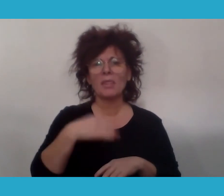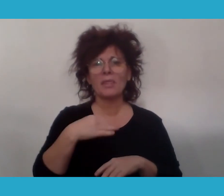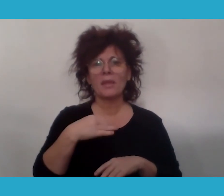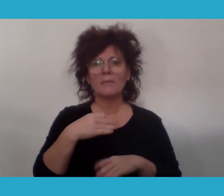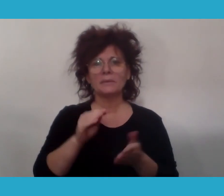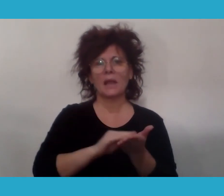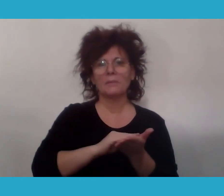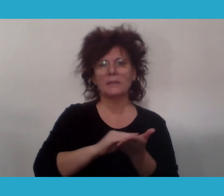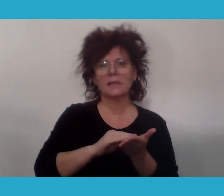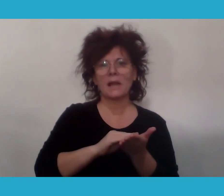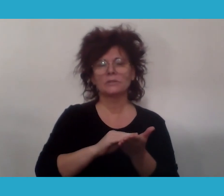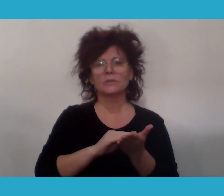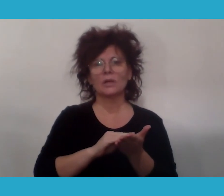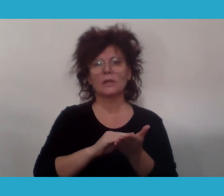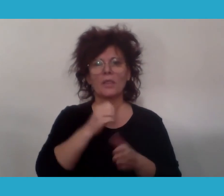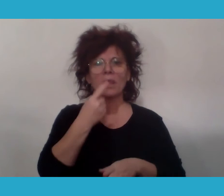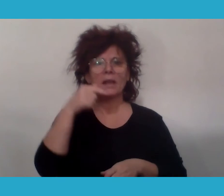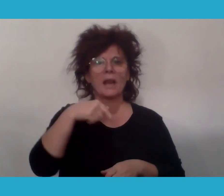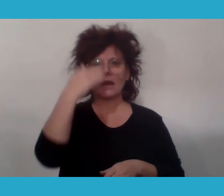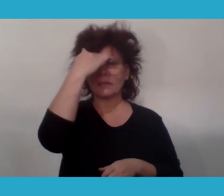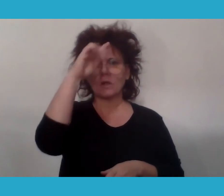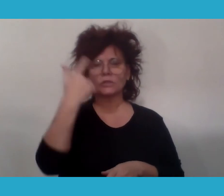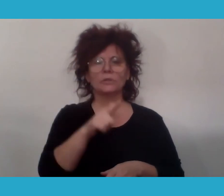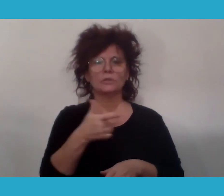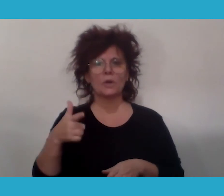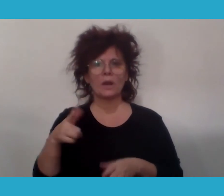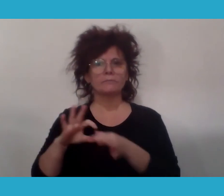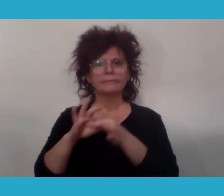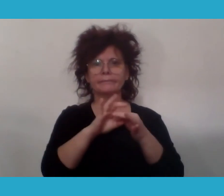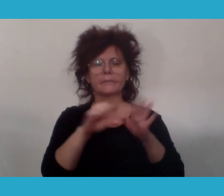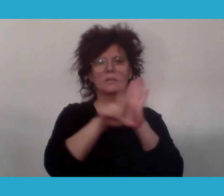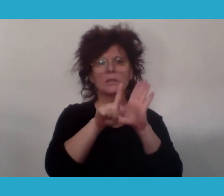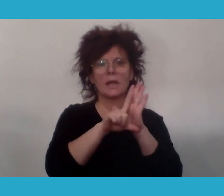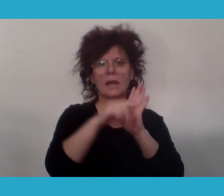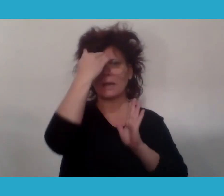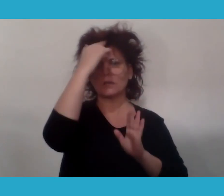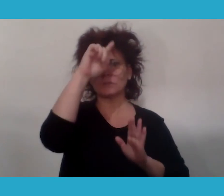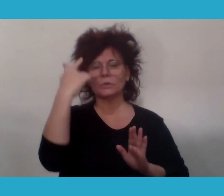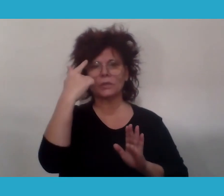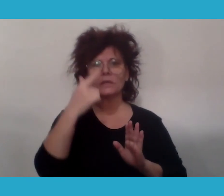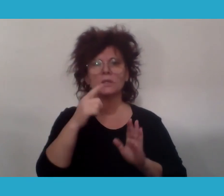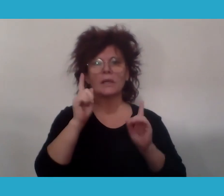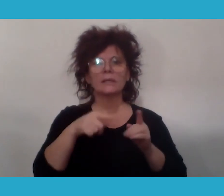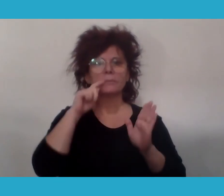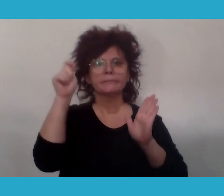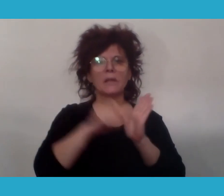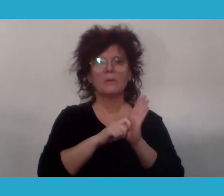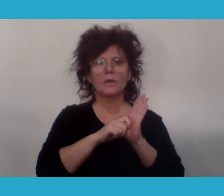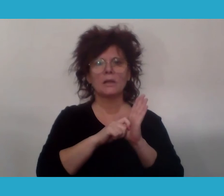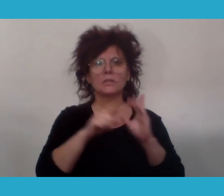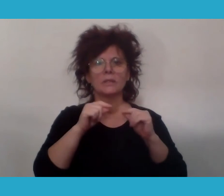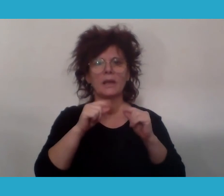judiciales declararla inconstitucional en cumplimiento del artículo 41 de la Constitución, así como la violación del